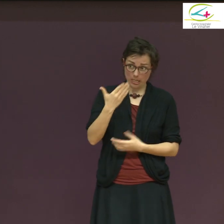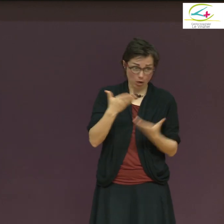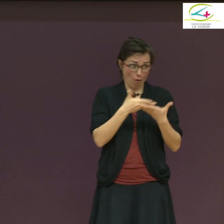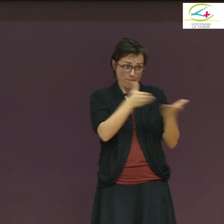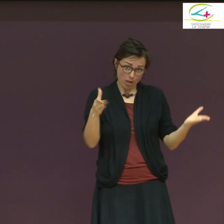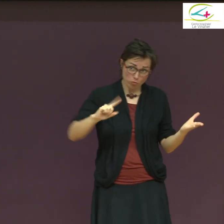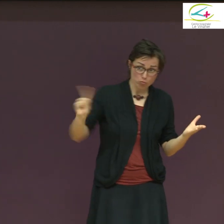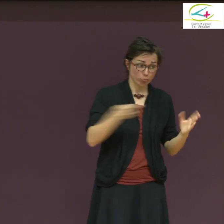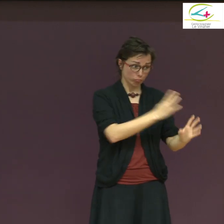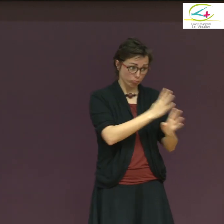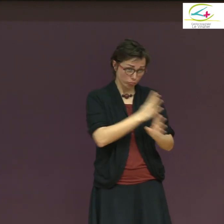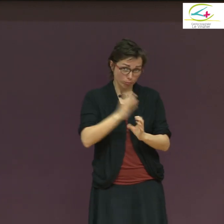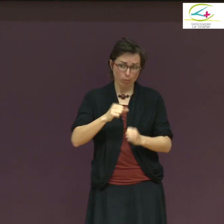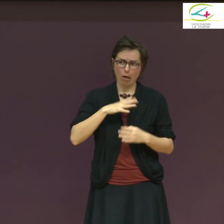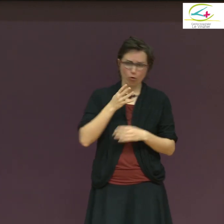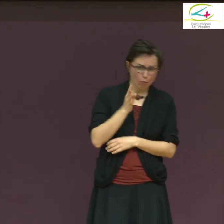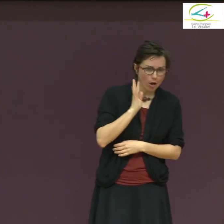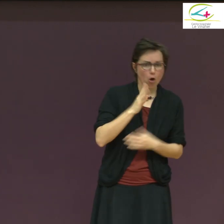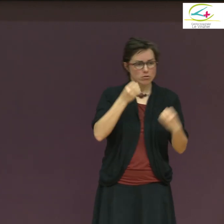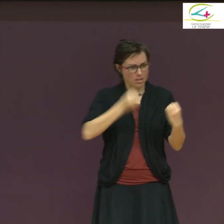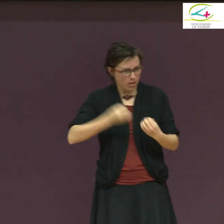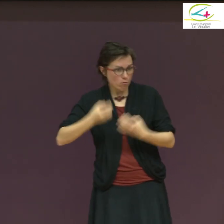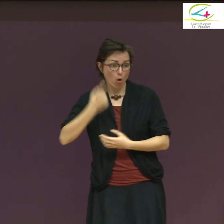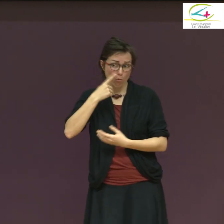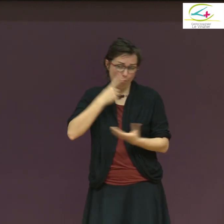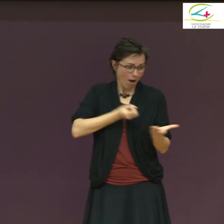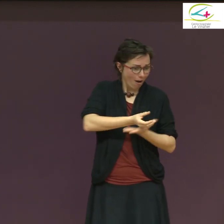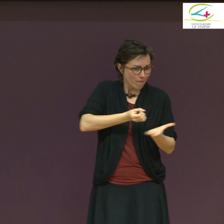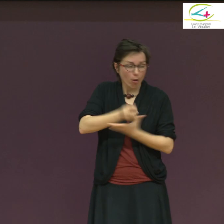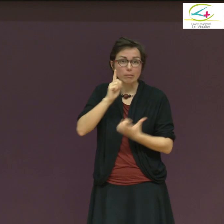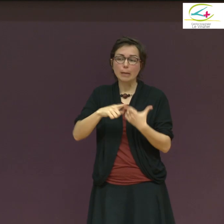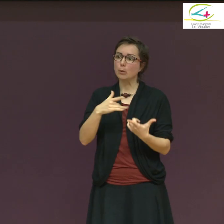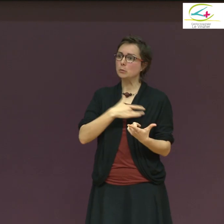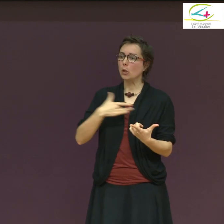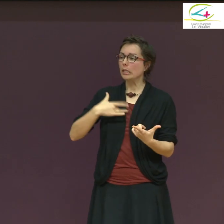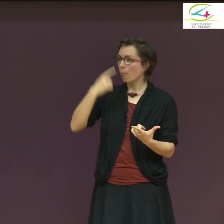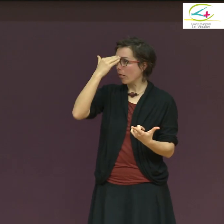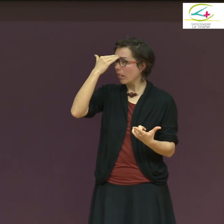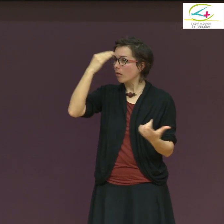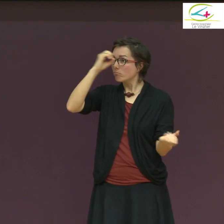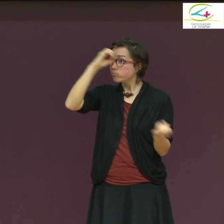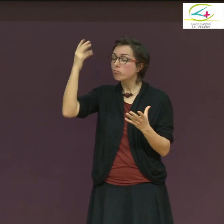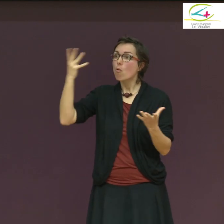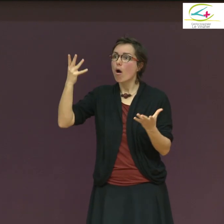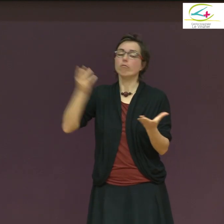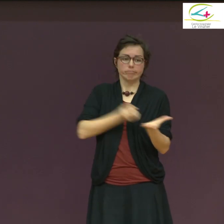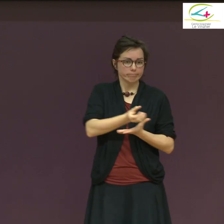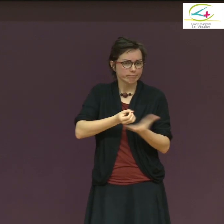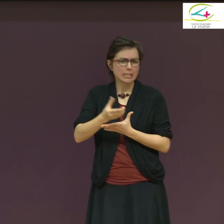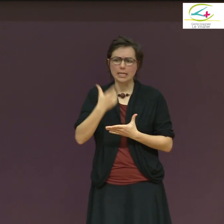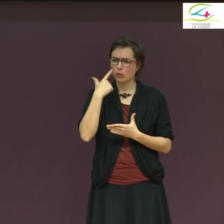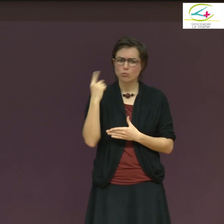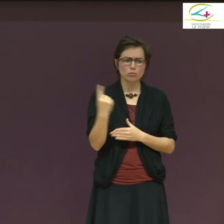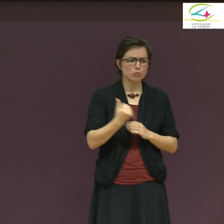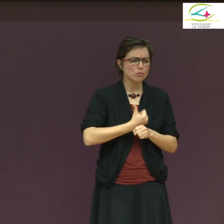énormément d'événements, manifestations, conférences, pour justement informer et déstigmatiser. Et donc elles ont lieu chaque année autour de mars, cette année je crois que c'est